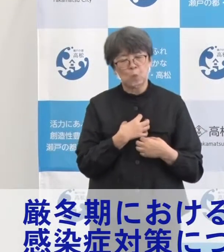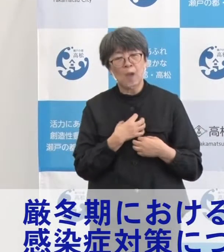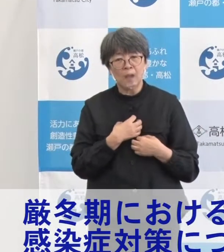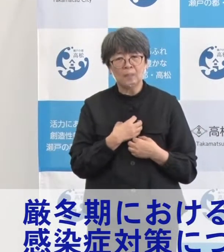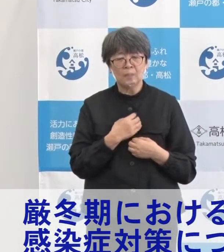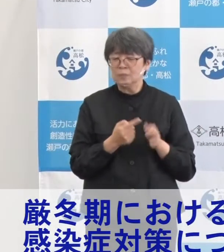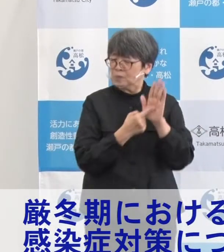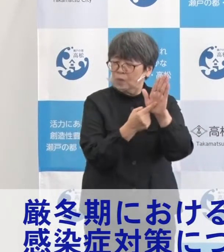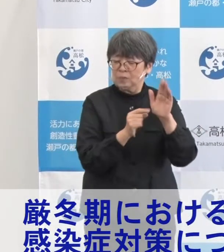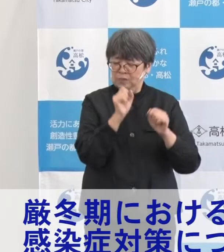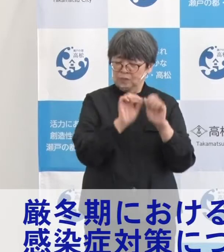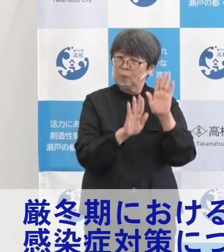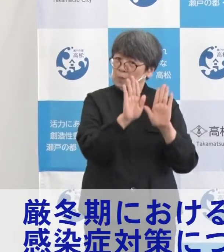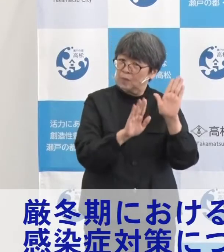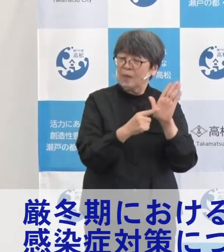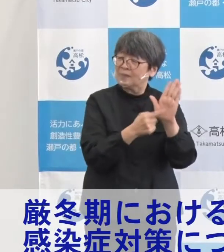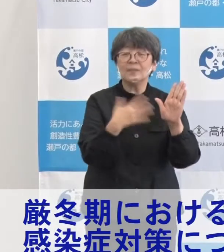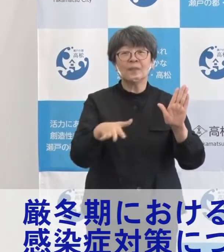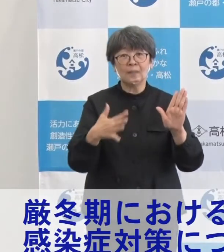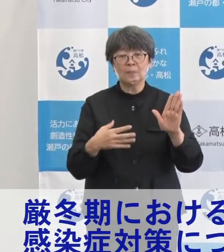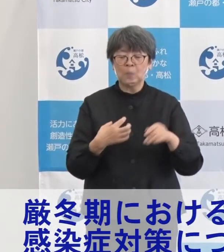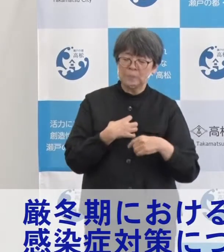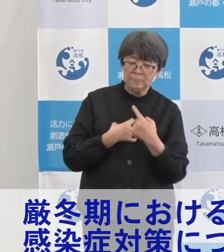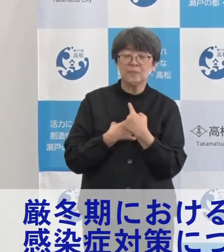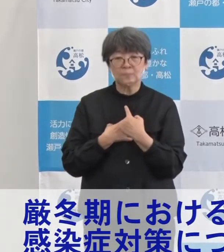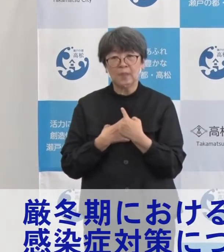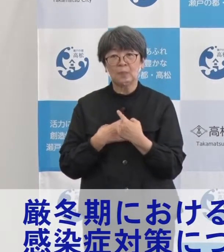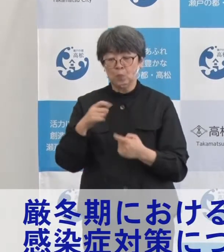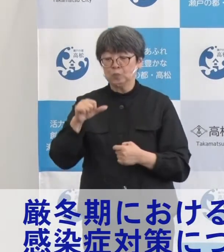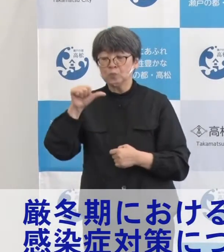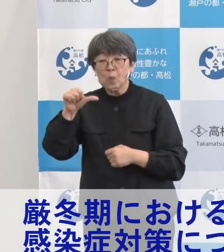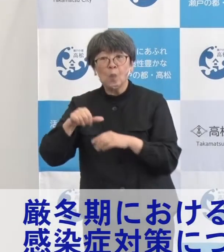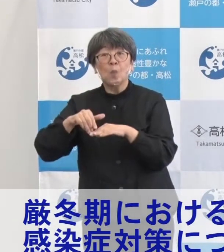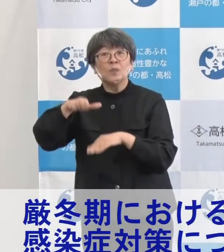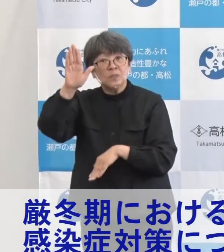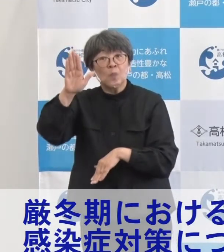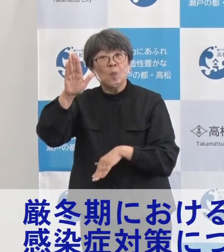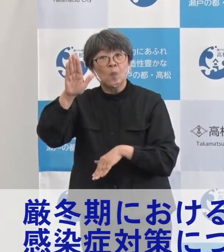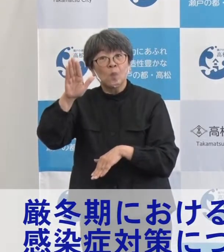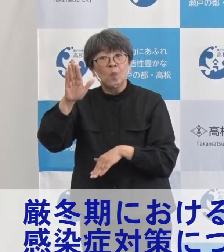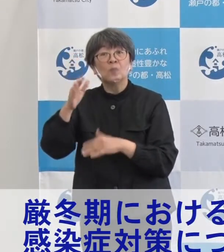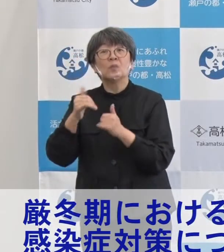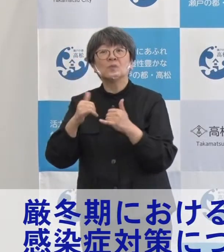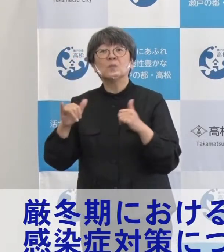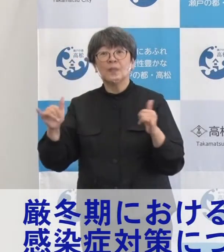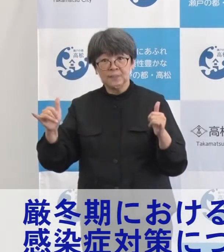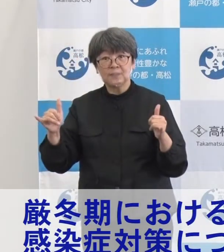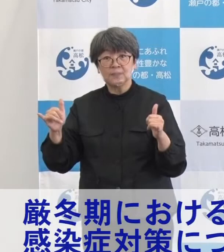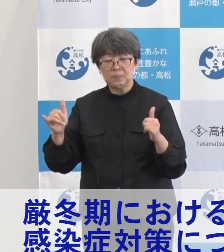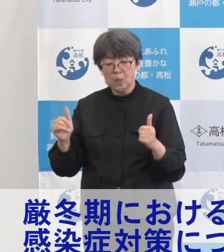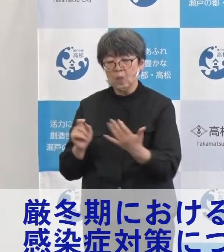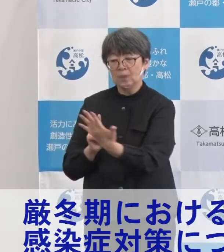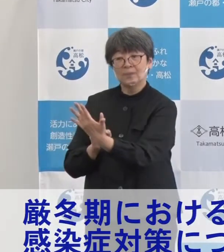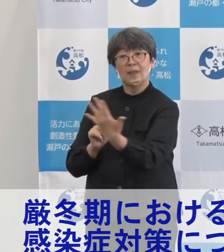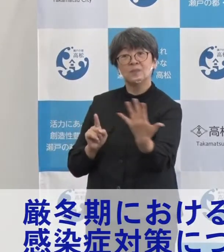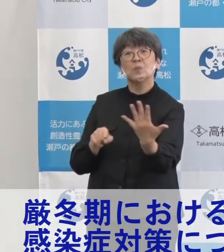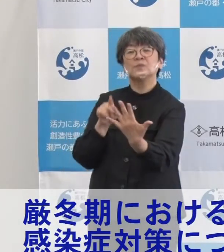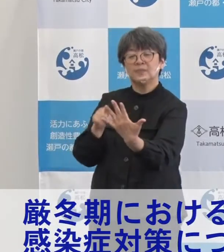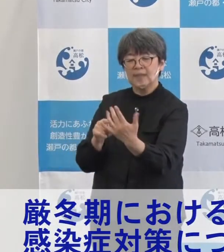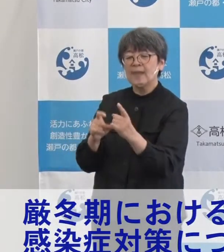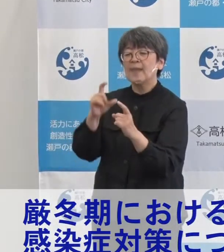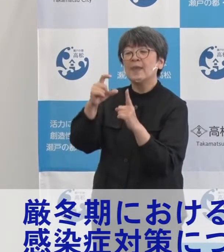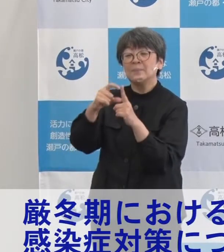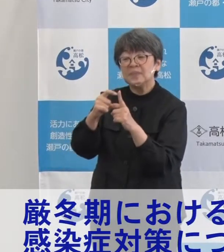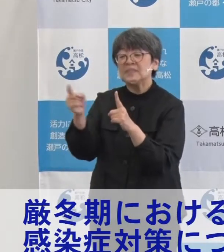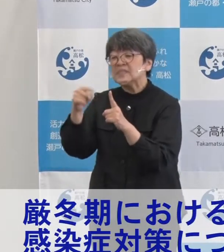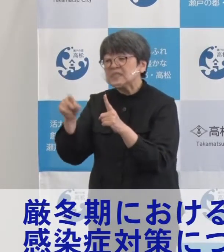不安を抱えている65歳以上の高齢者無症状の高齢者の方を対象として pcr